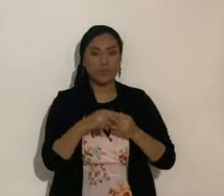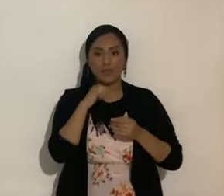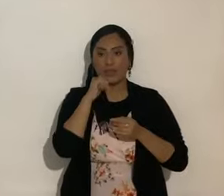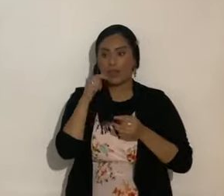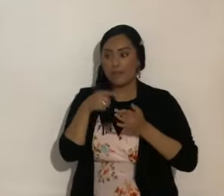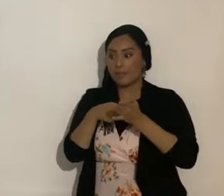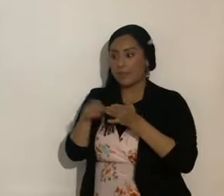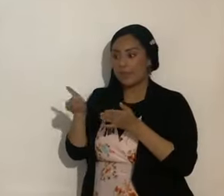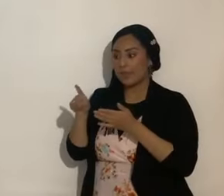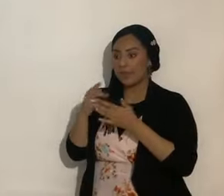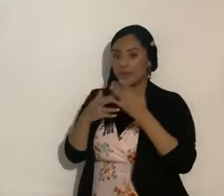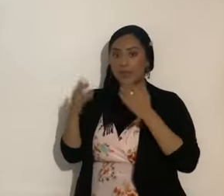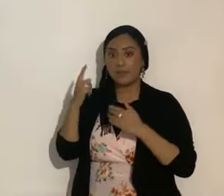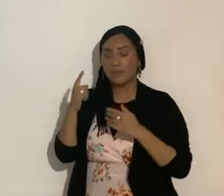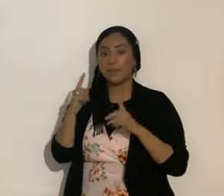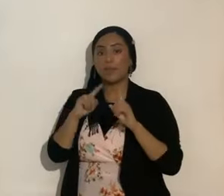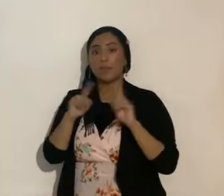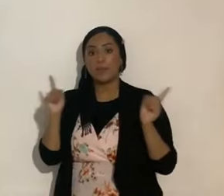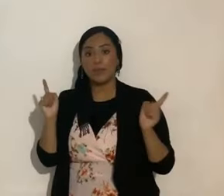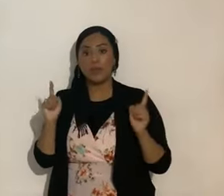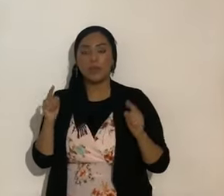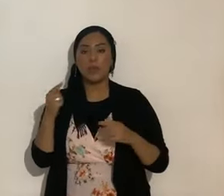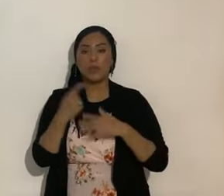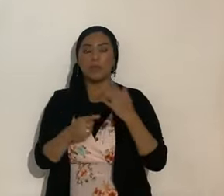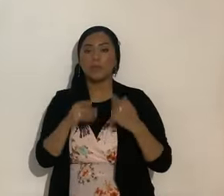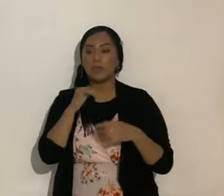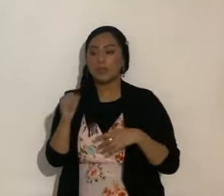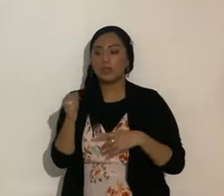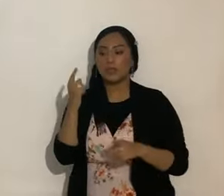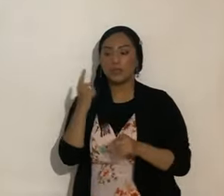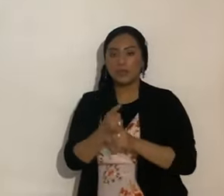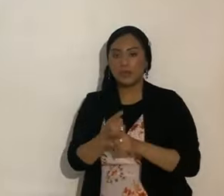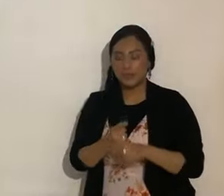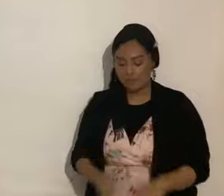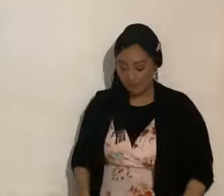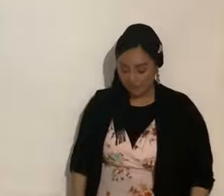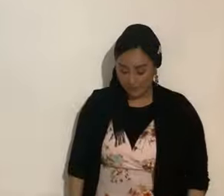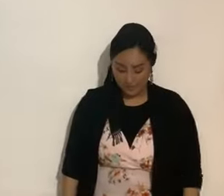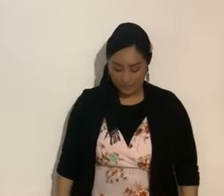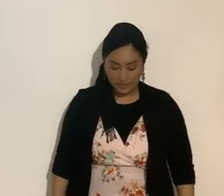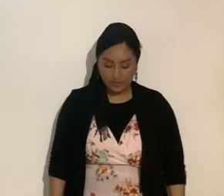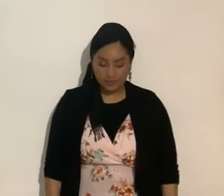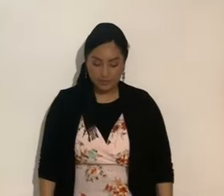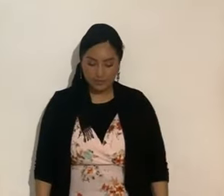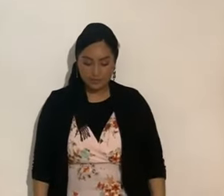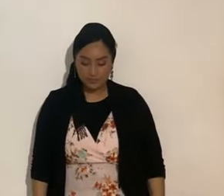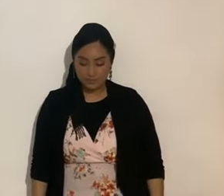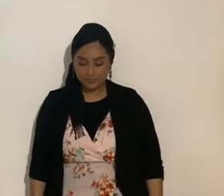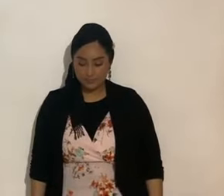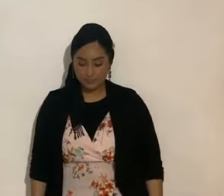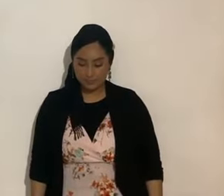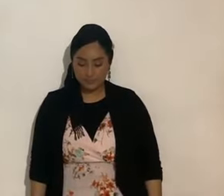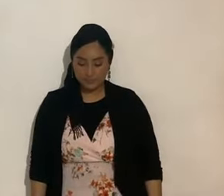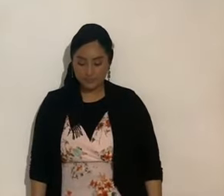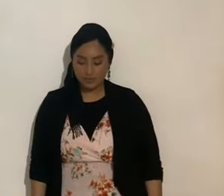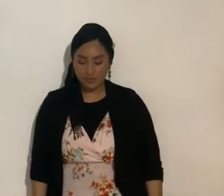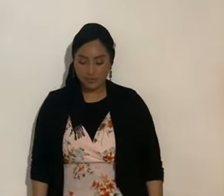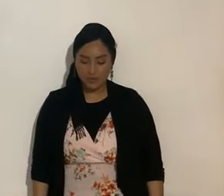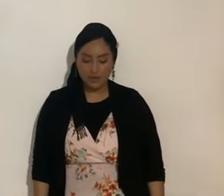paga definida, sino por lo que fuera justo. Voy a volver a repetir por tercera vez esta frase, es